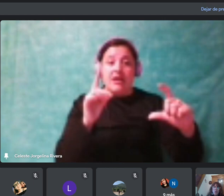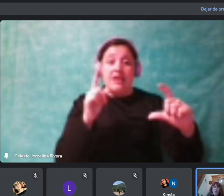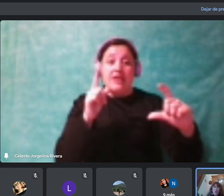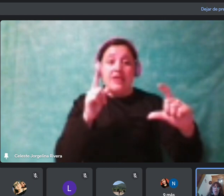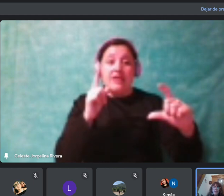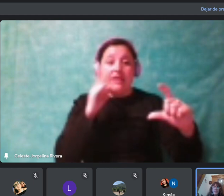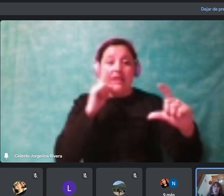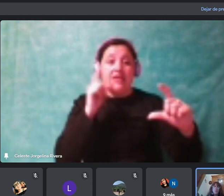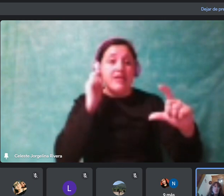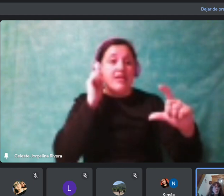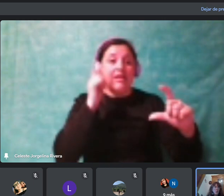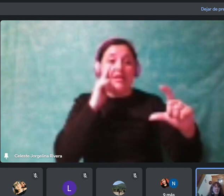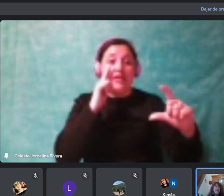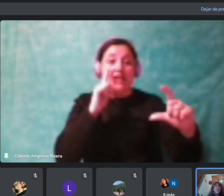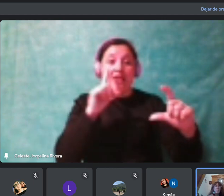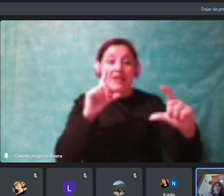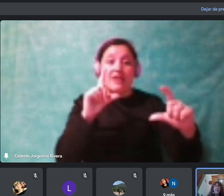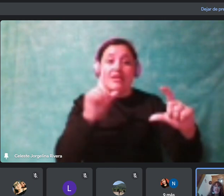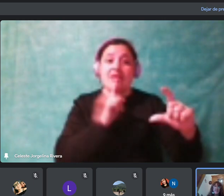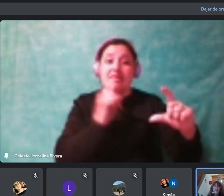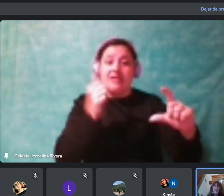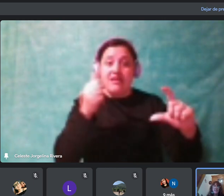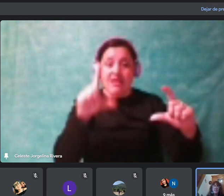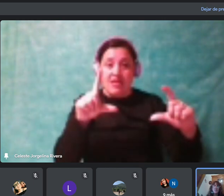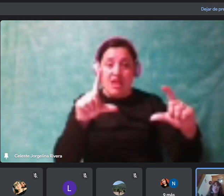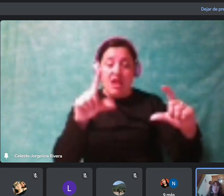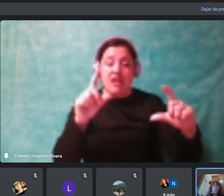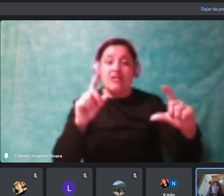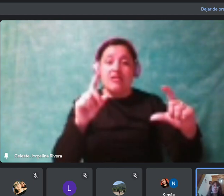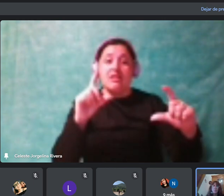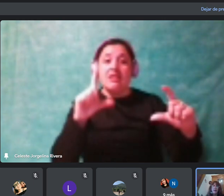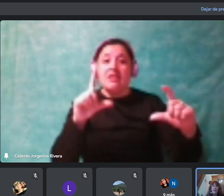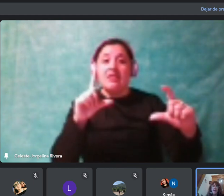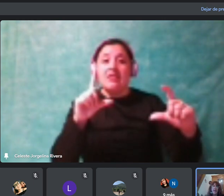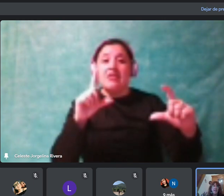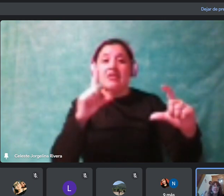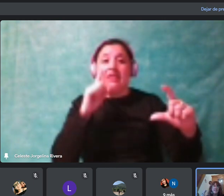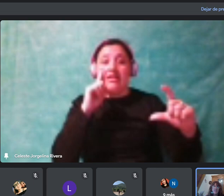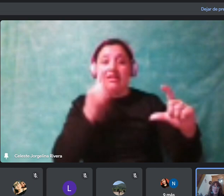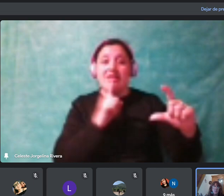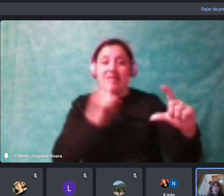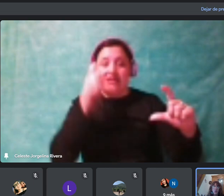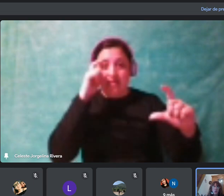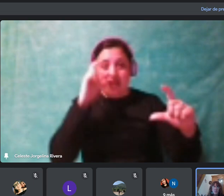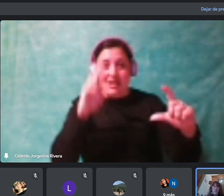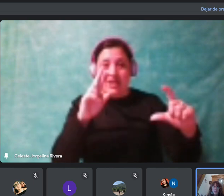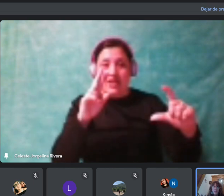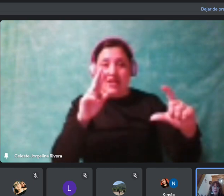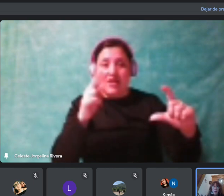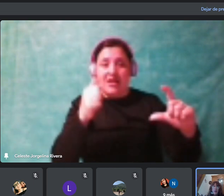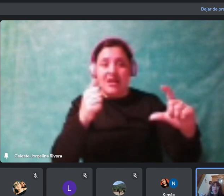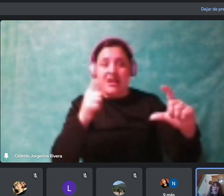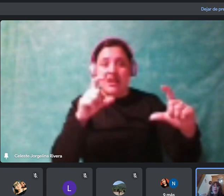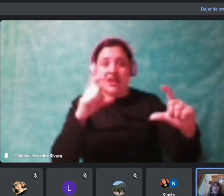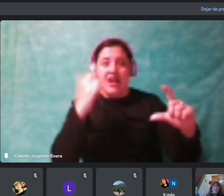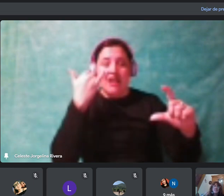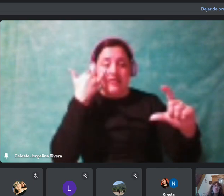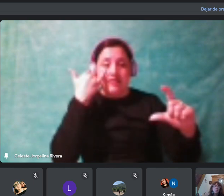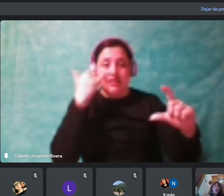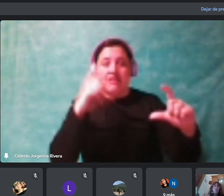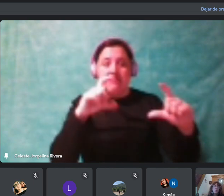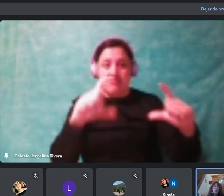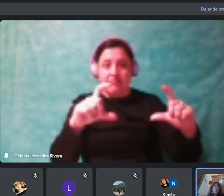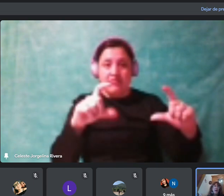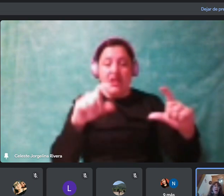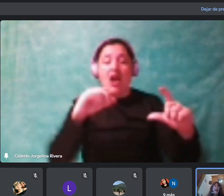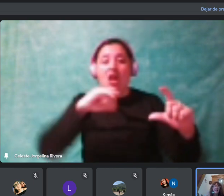esos guiones, es como si estuviese entre paréntesis. Ese signo de puntuación marca que ahí terminó, ¿sí? Y se toma